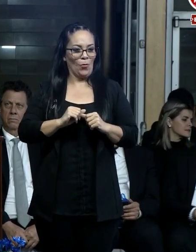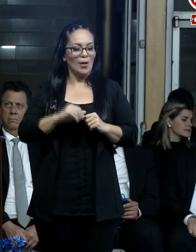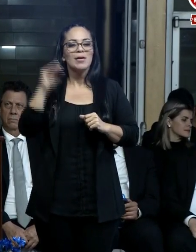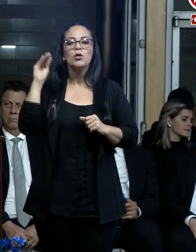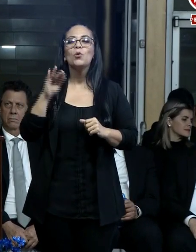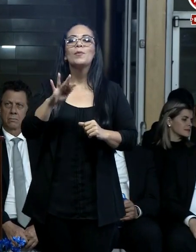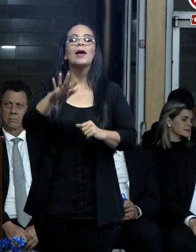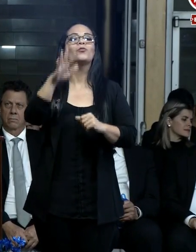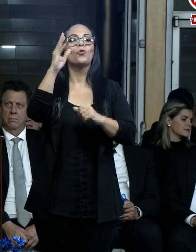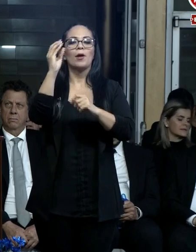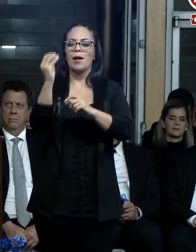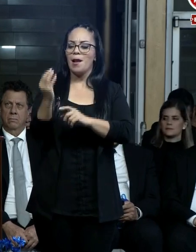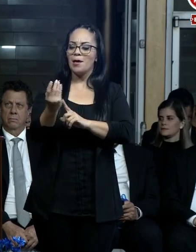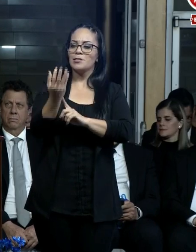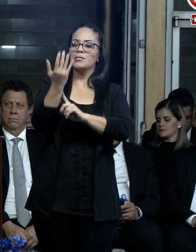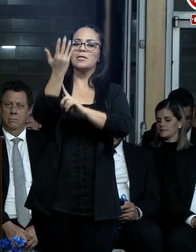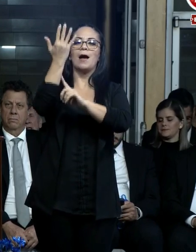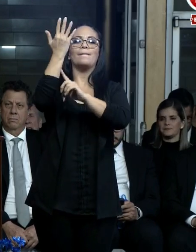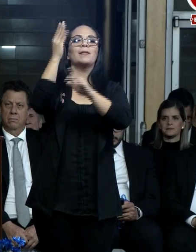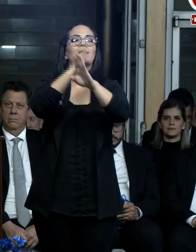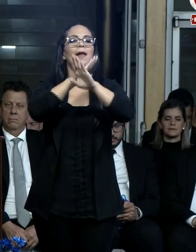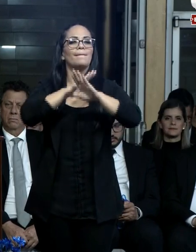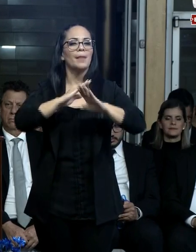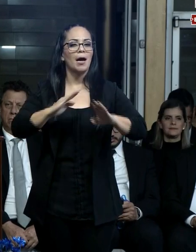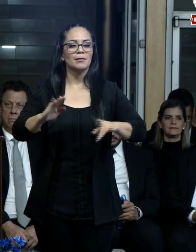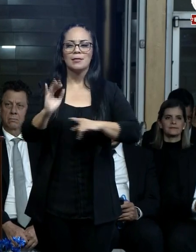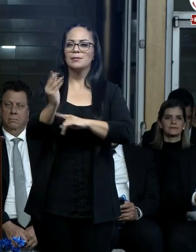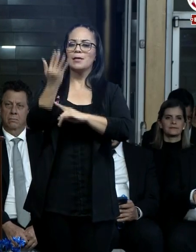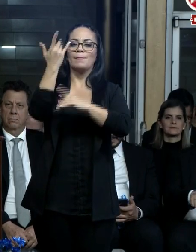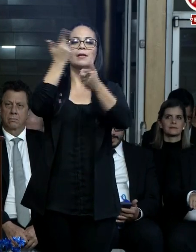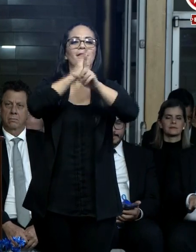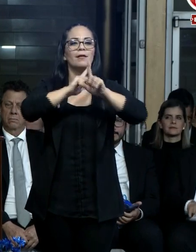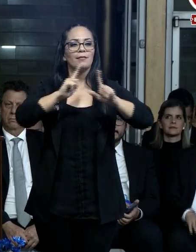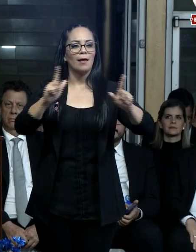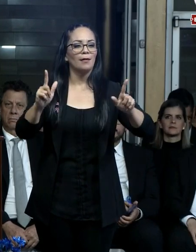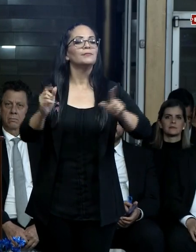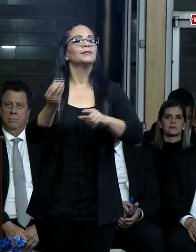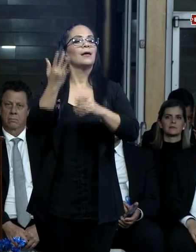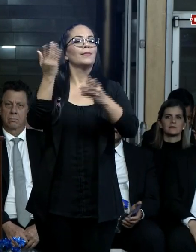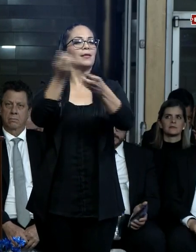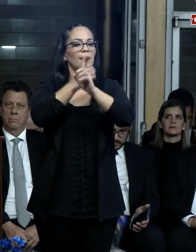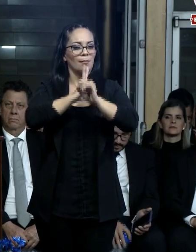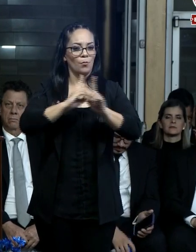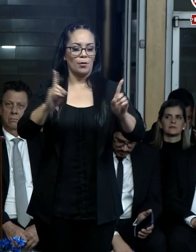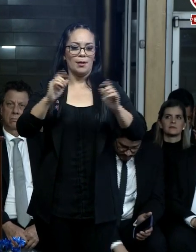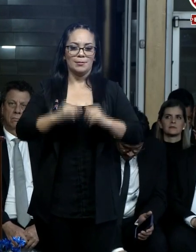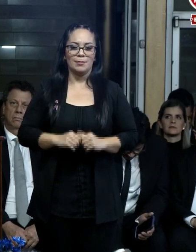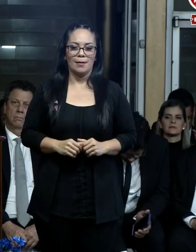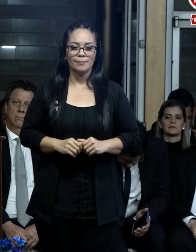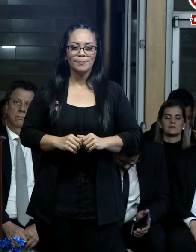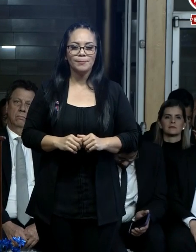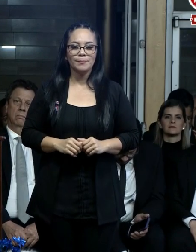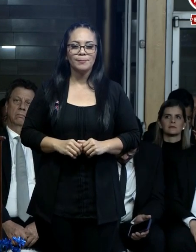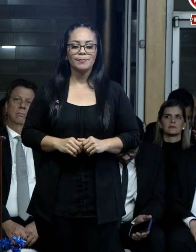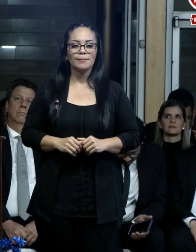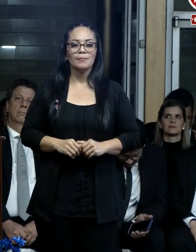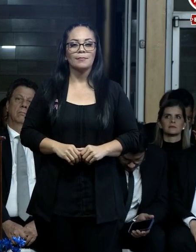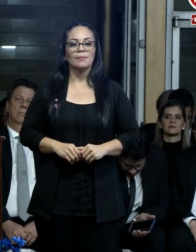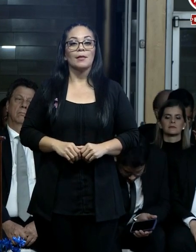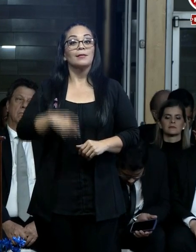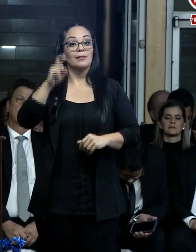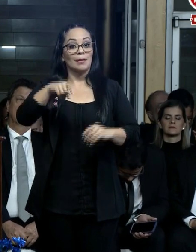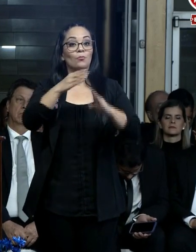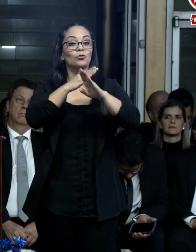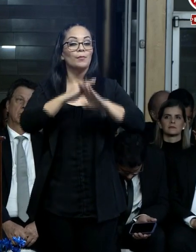llamas de la paz, la libertad y la democracia. Paz para que